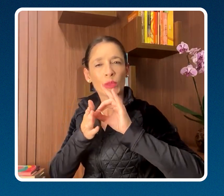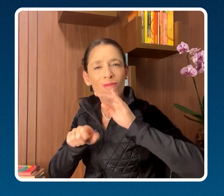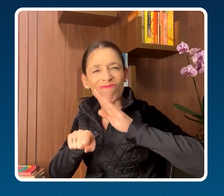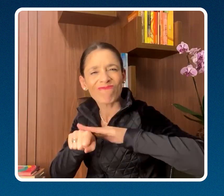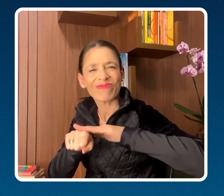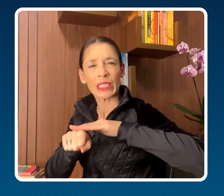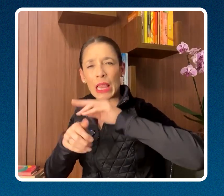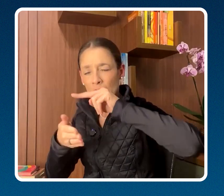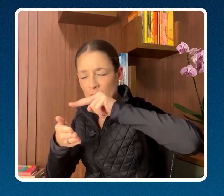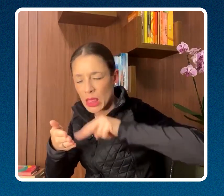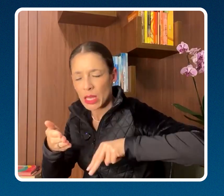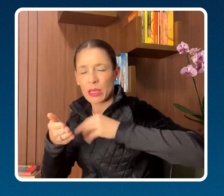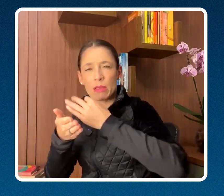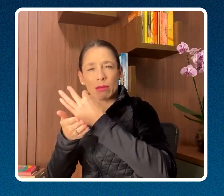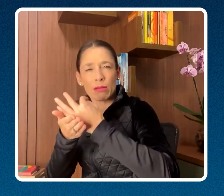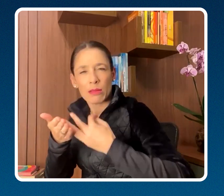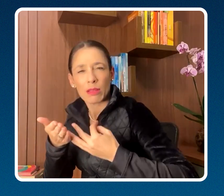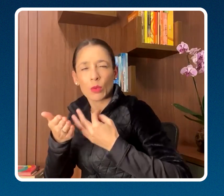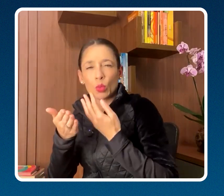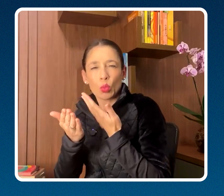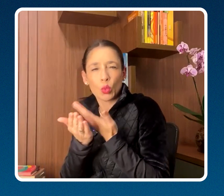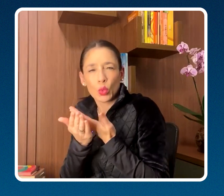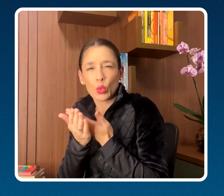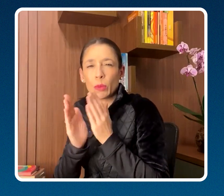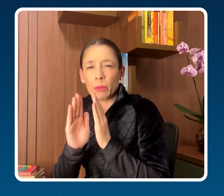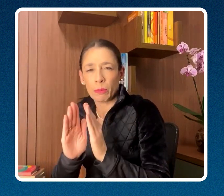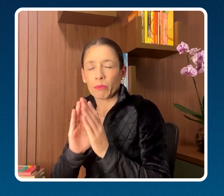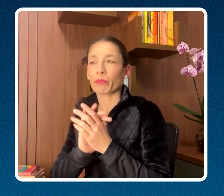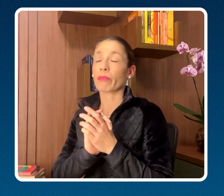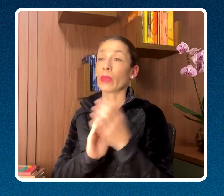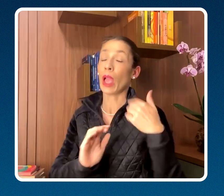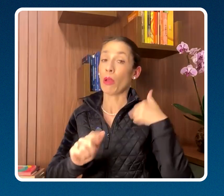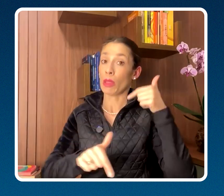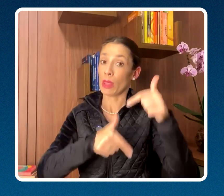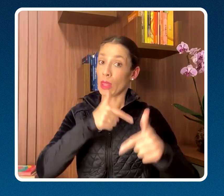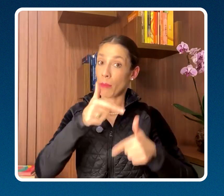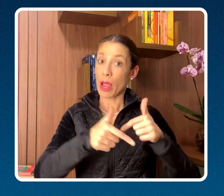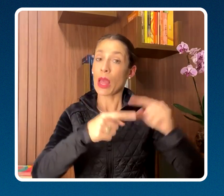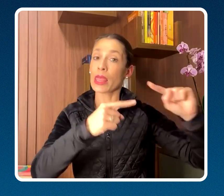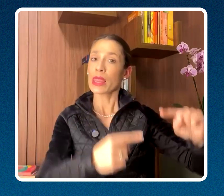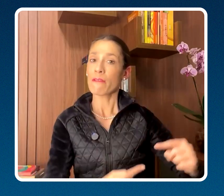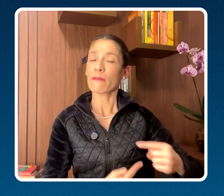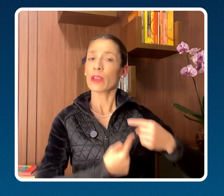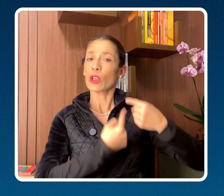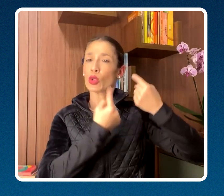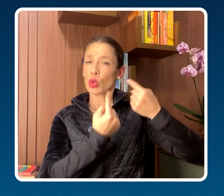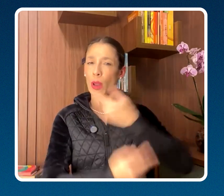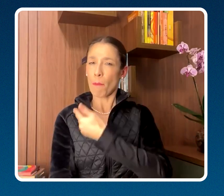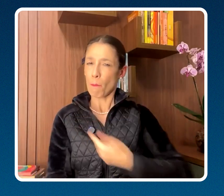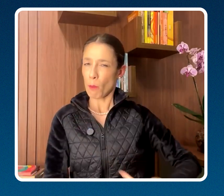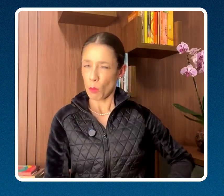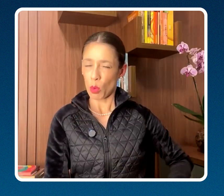textos, lendo de conforme eu queria. Mas quando eu entrei na Defensoria Pública, que eu trabalho no atendimento, então eu senti muito